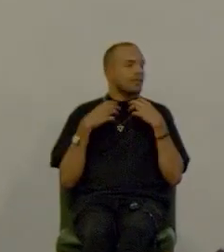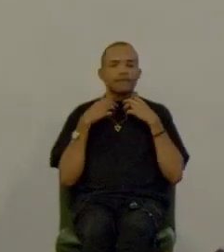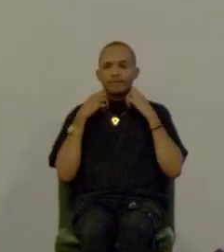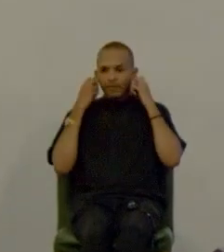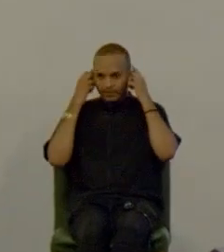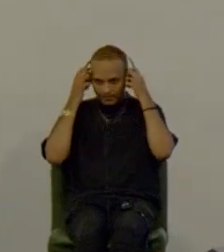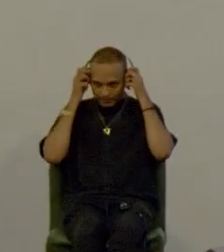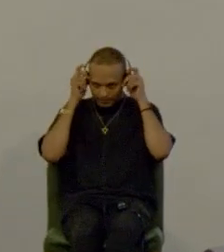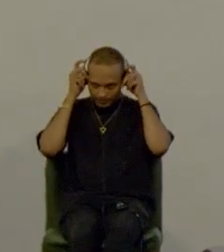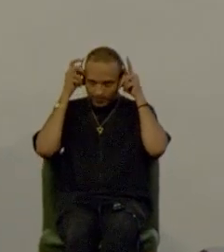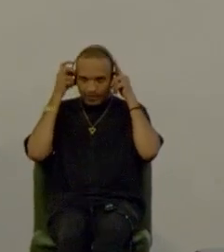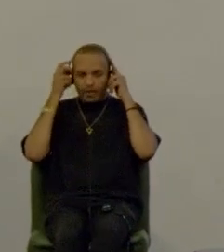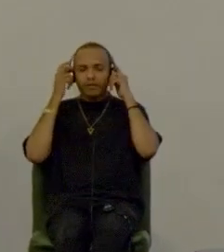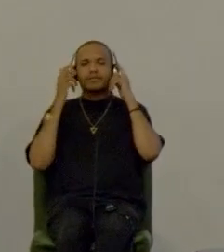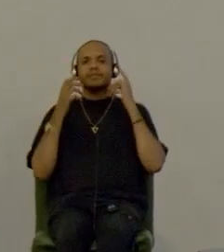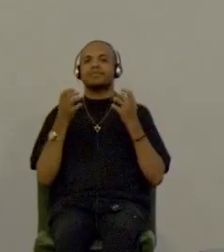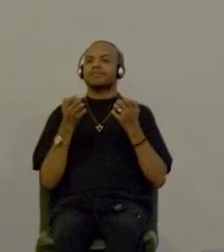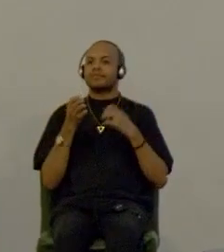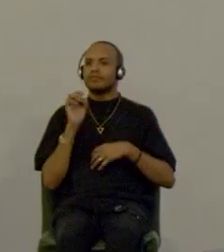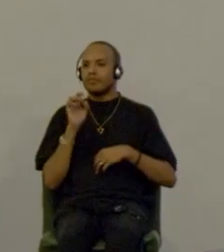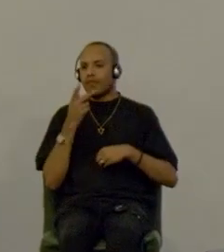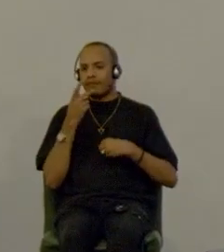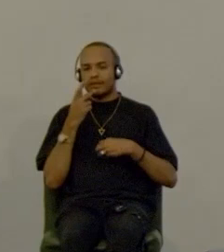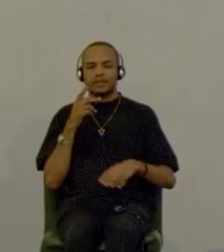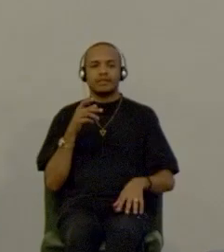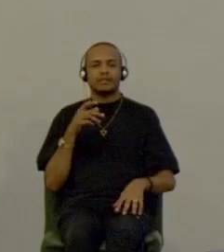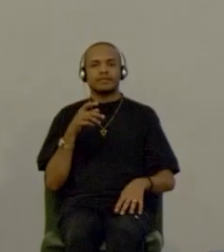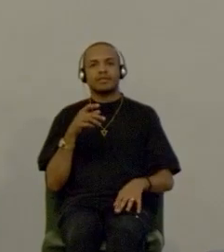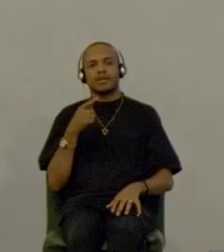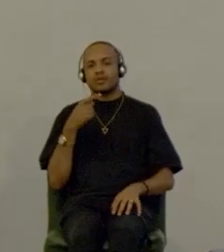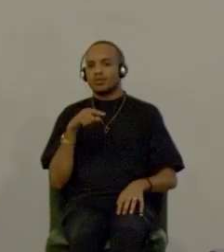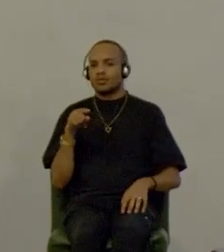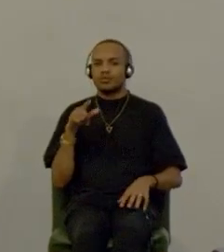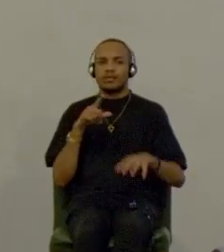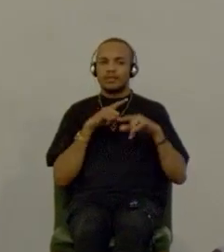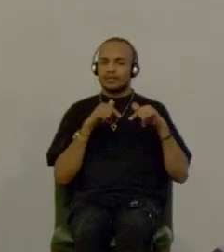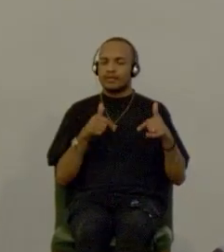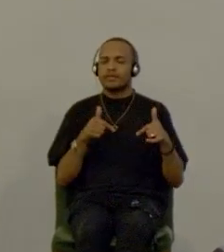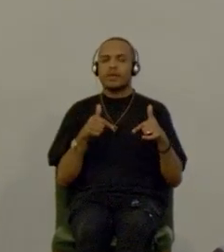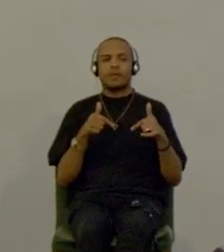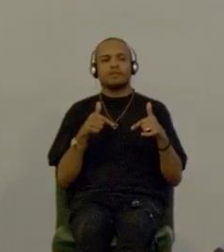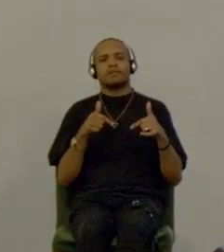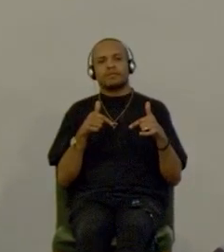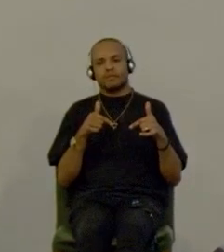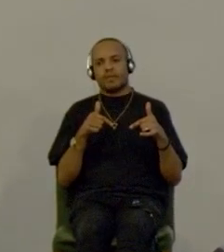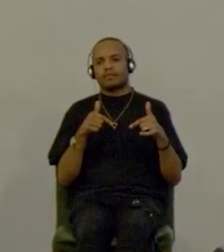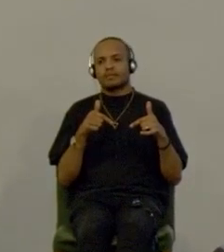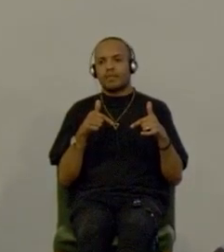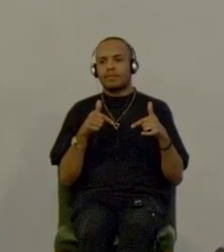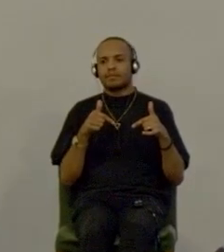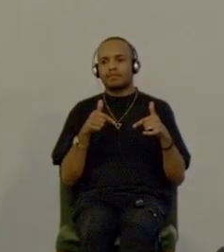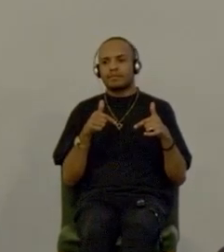Je peux juste dire un mot en disant que la dernière intervention, je pense que c'est la plus belle à la